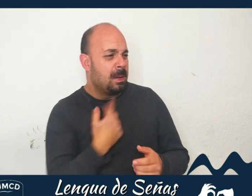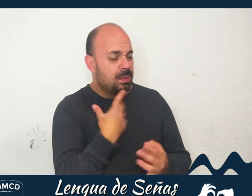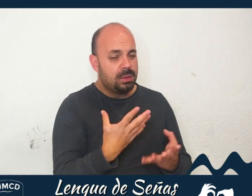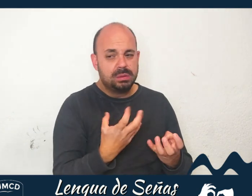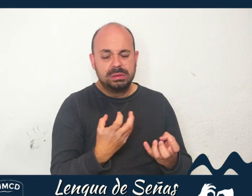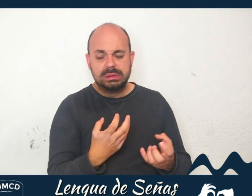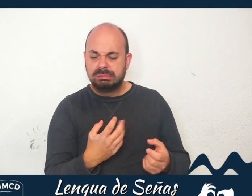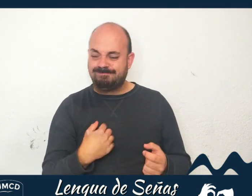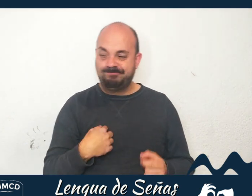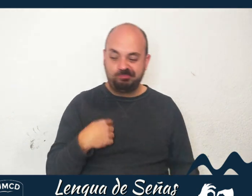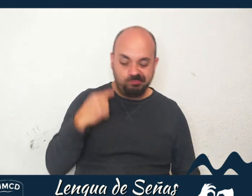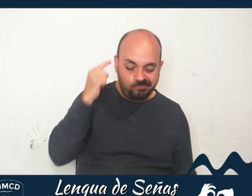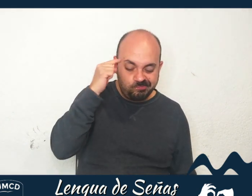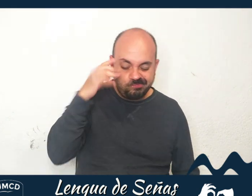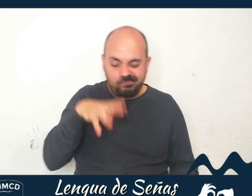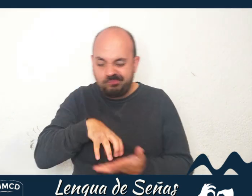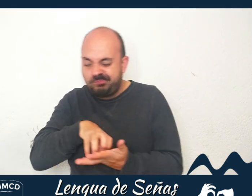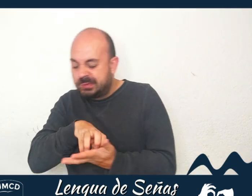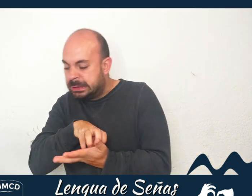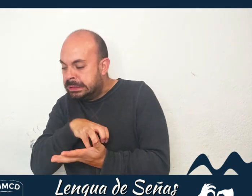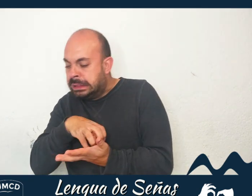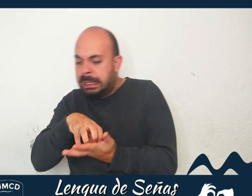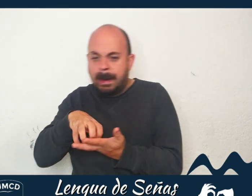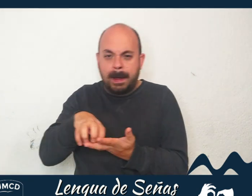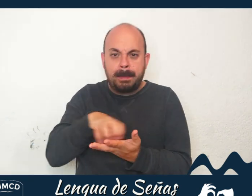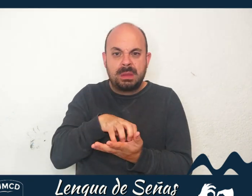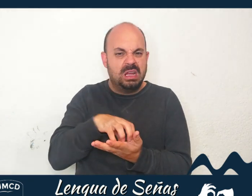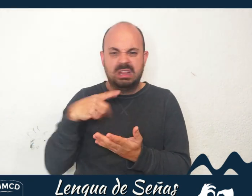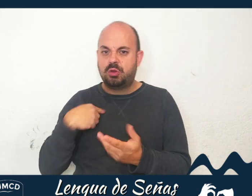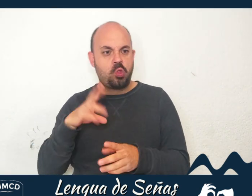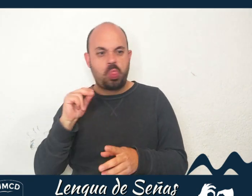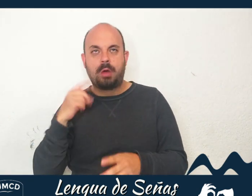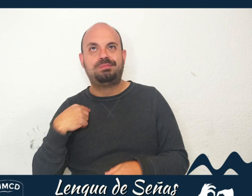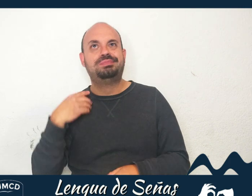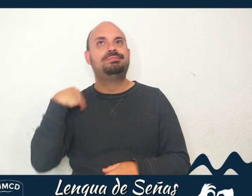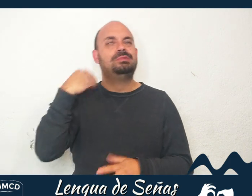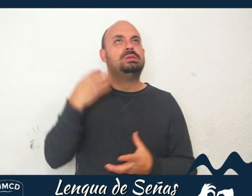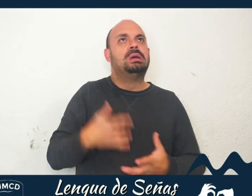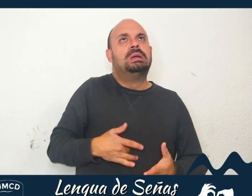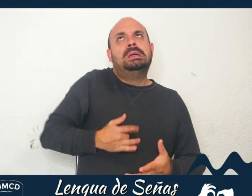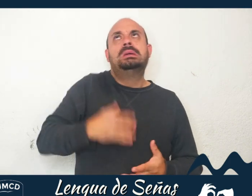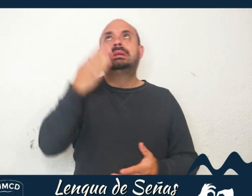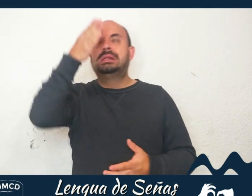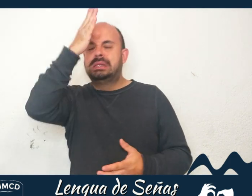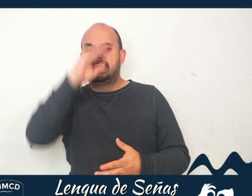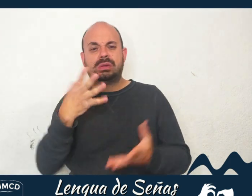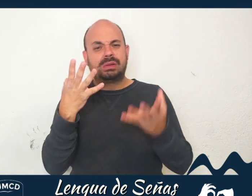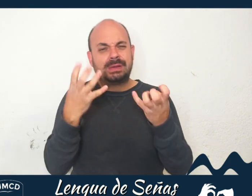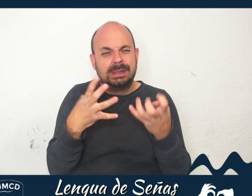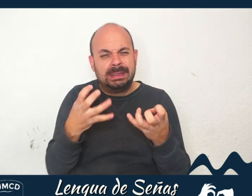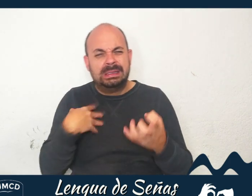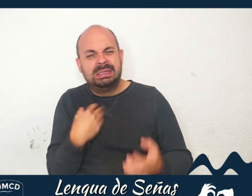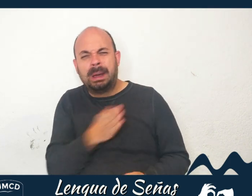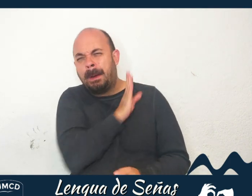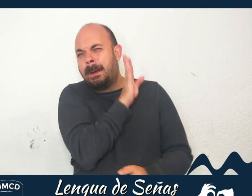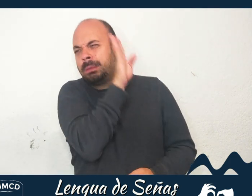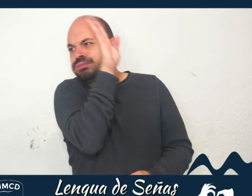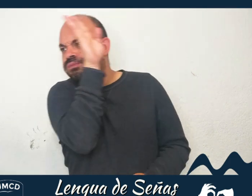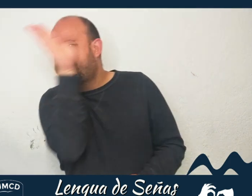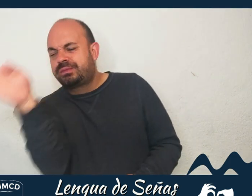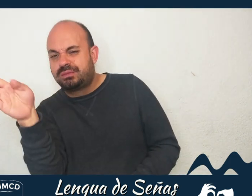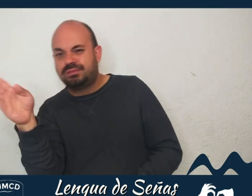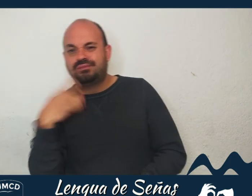él no podía quedarse ahí. Lo que hace es que viaja y muestra aquí Pablo su amor, su pasión